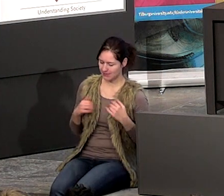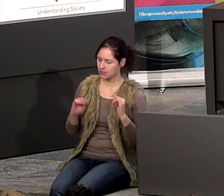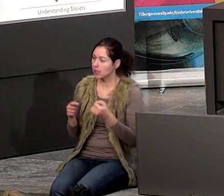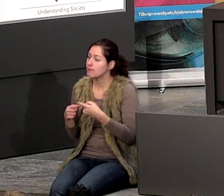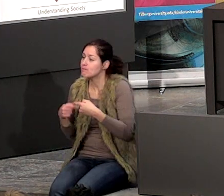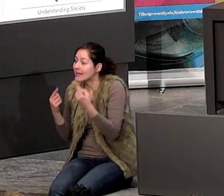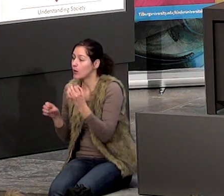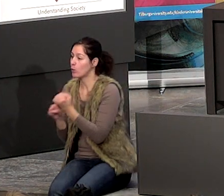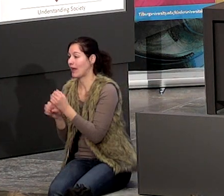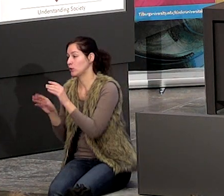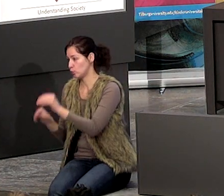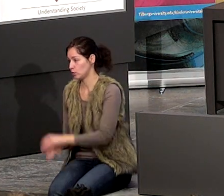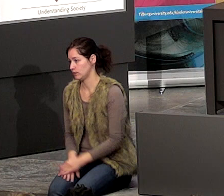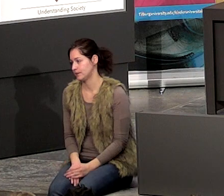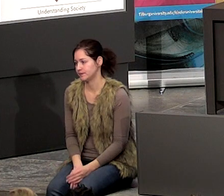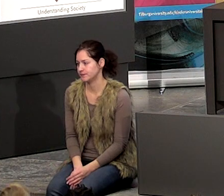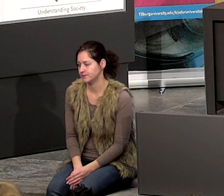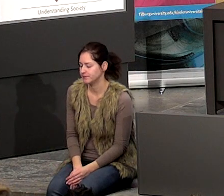werk kunt gaan doen.